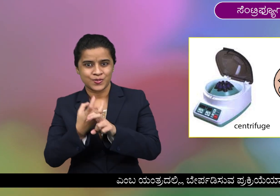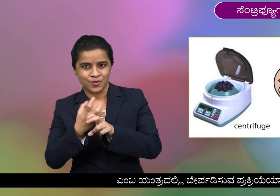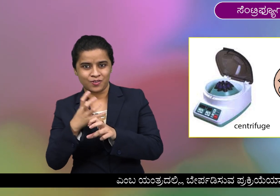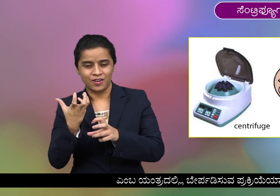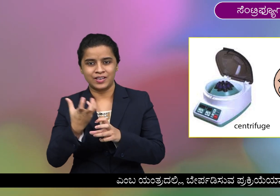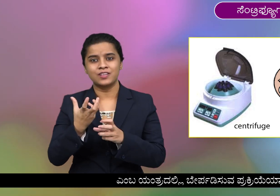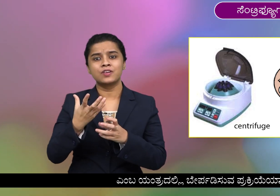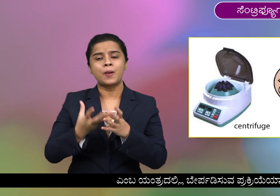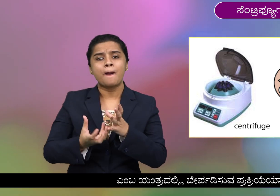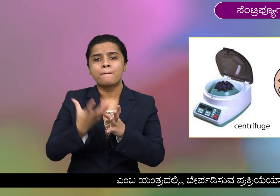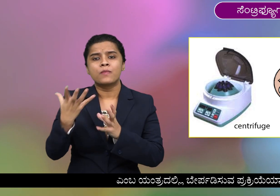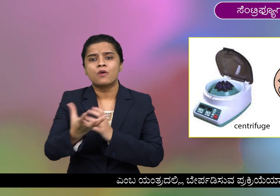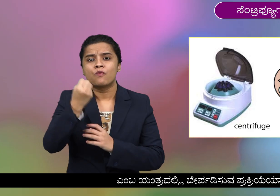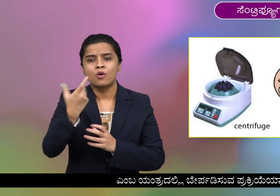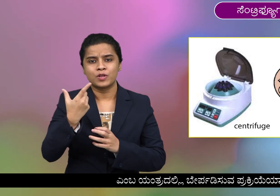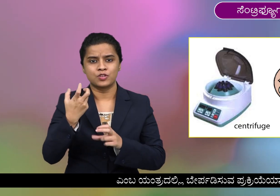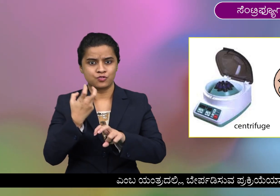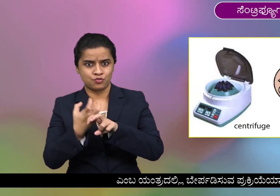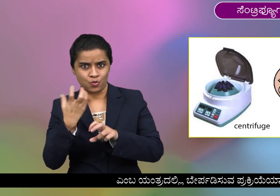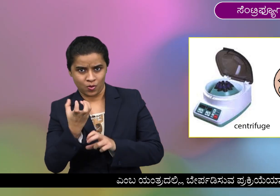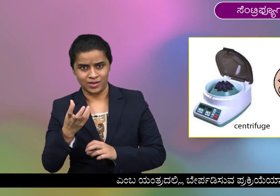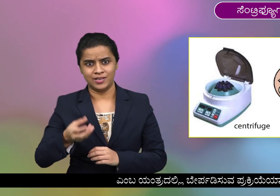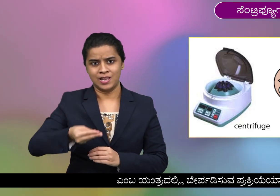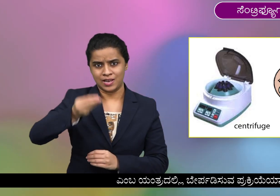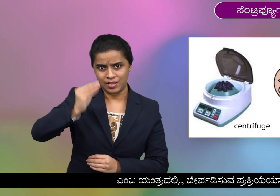ಎಂಬ ಯಂತ್ರದಲ್ಲಿ ಬೇರ್ಪಡಿಸುವ ಪ್ರಕ್ರಿಯೆಯಾಗಿದೆ.